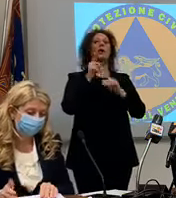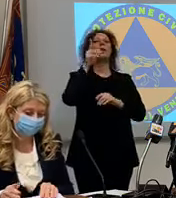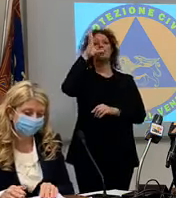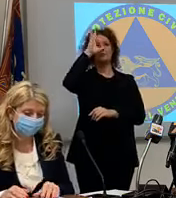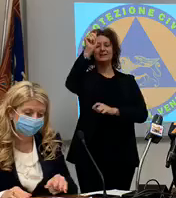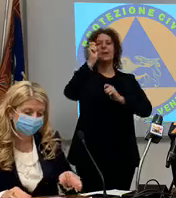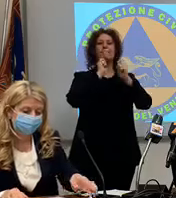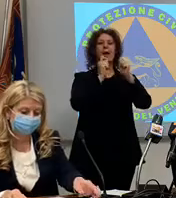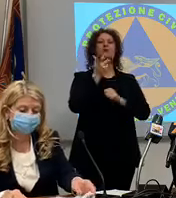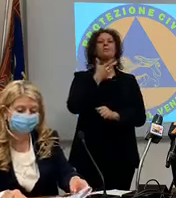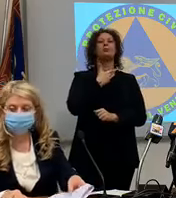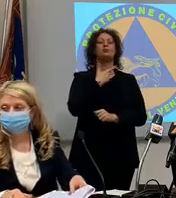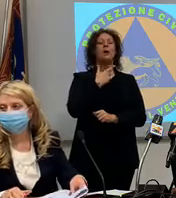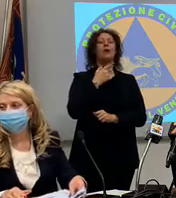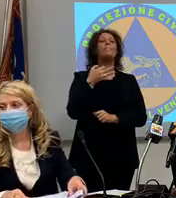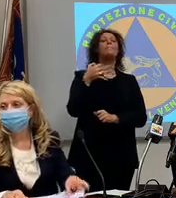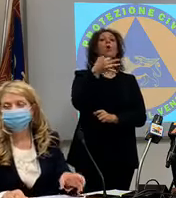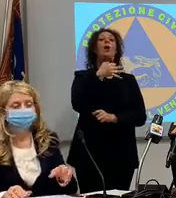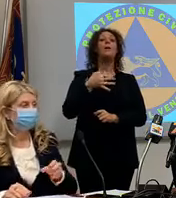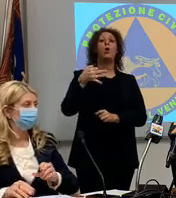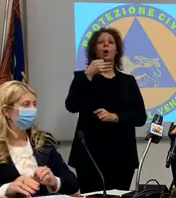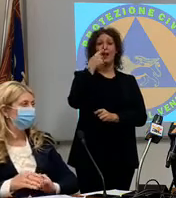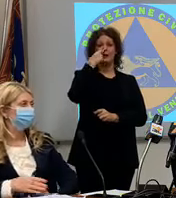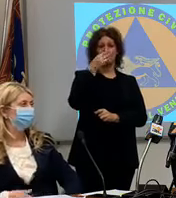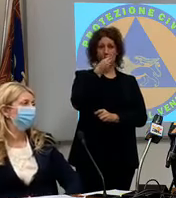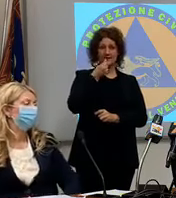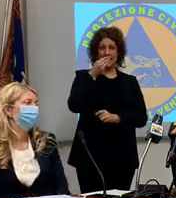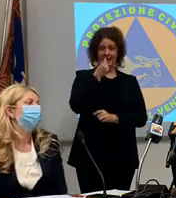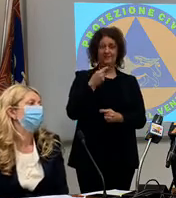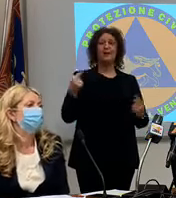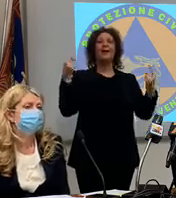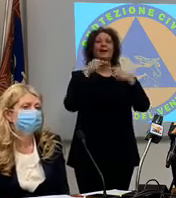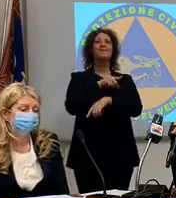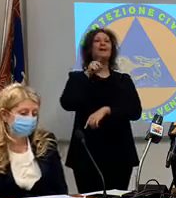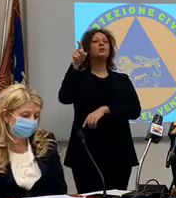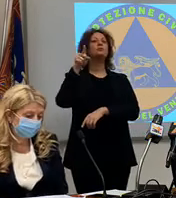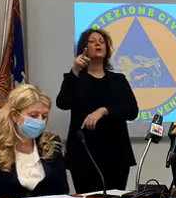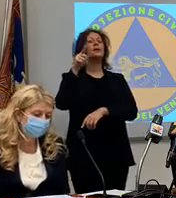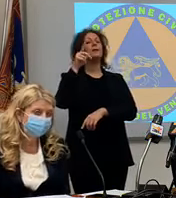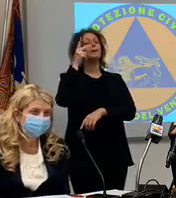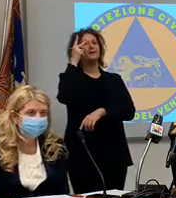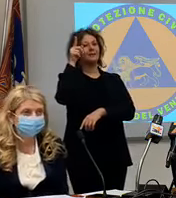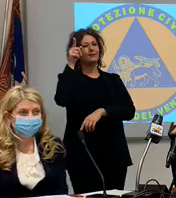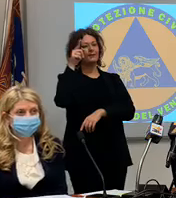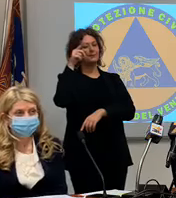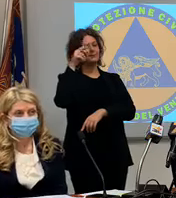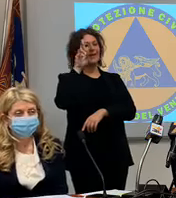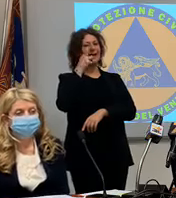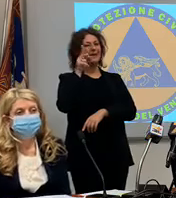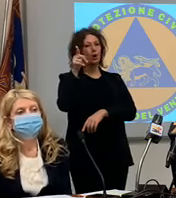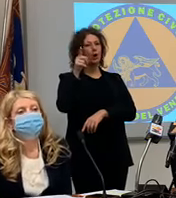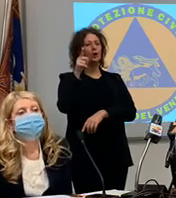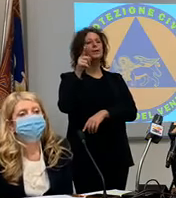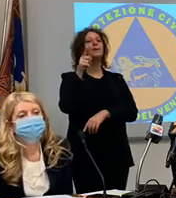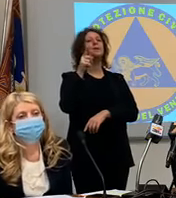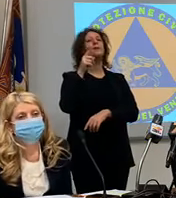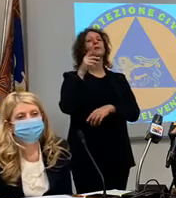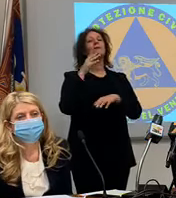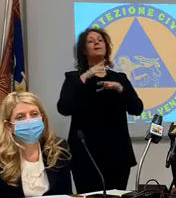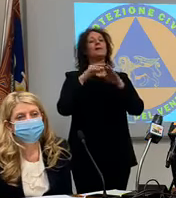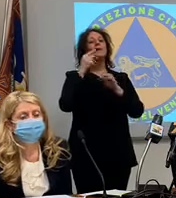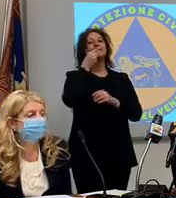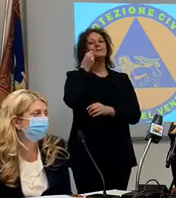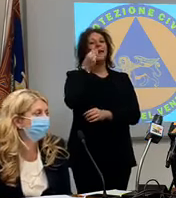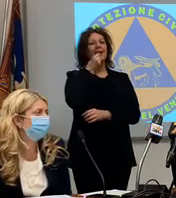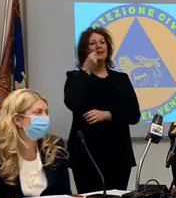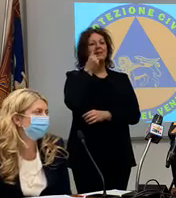test rapido è una novità Perché Perché i bambini No è tipo un ciupa ciupa cioè Fra